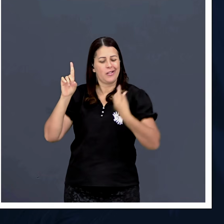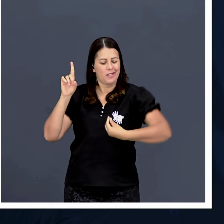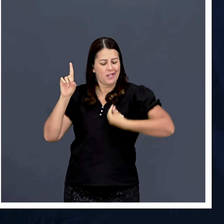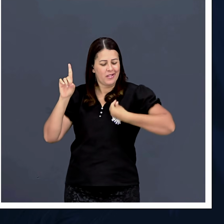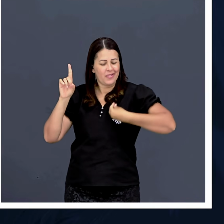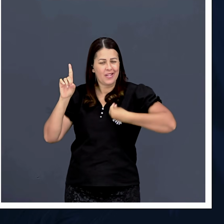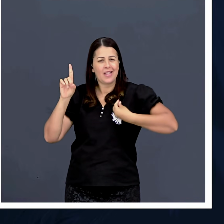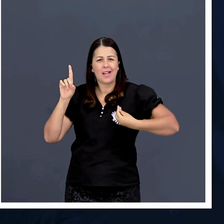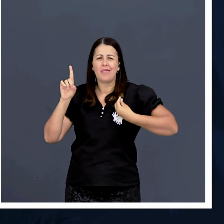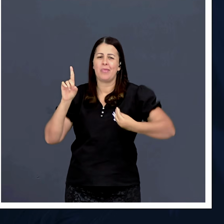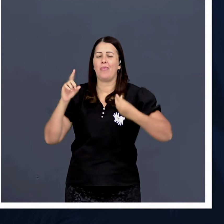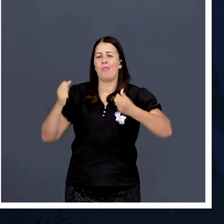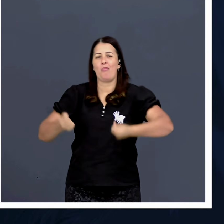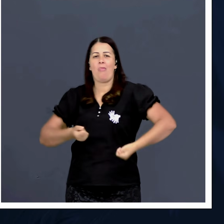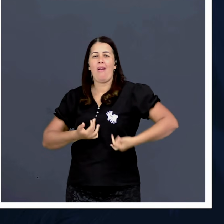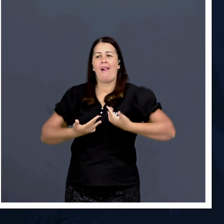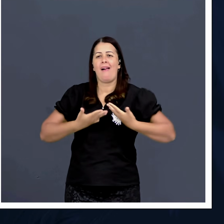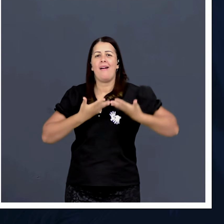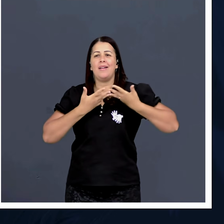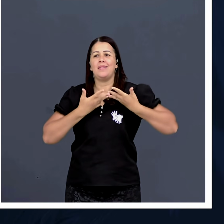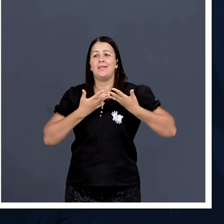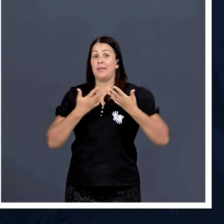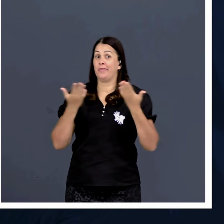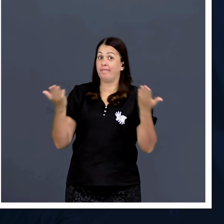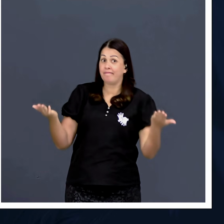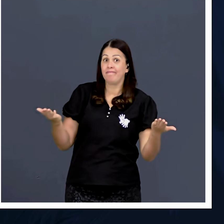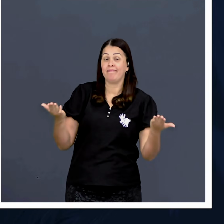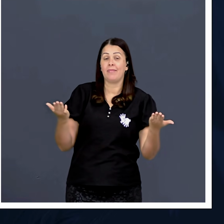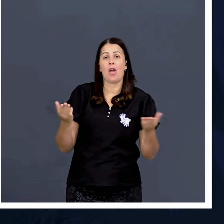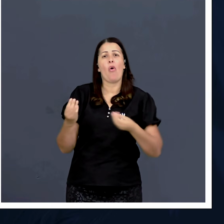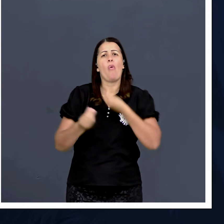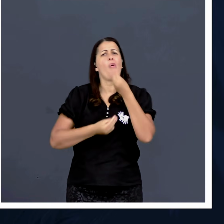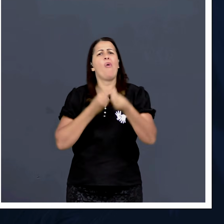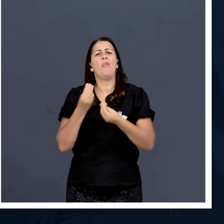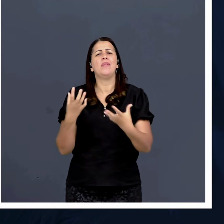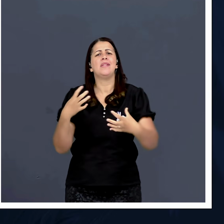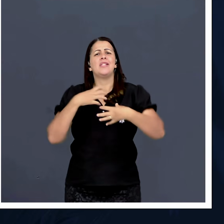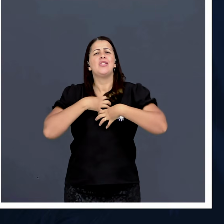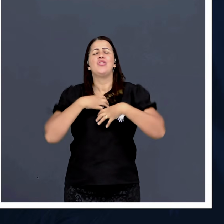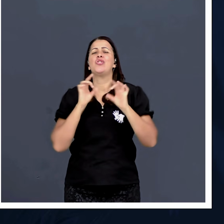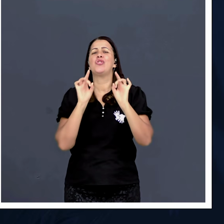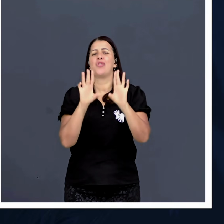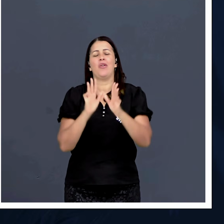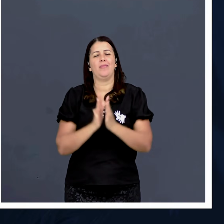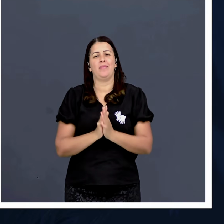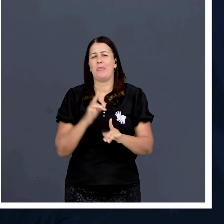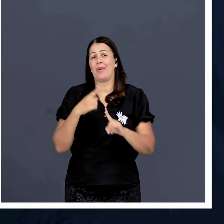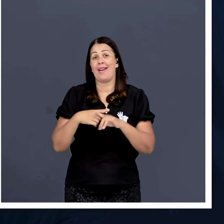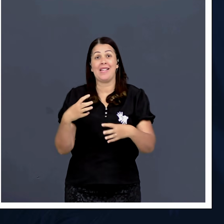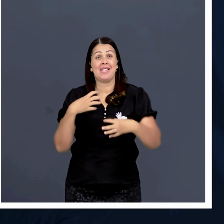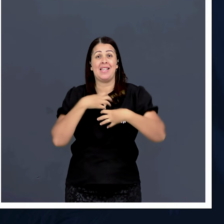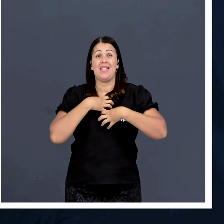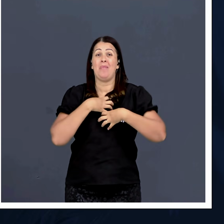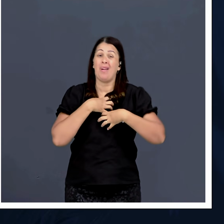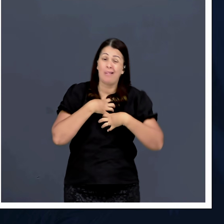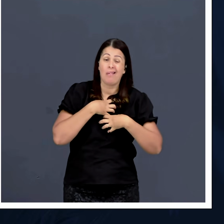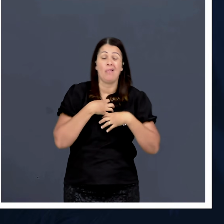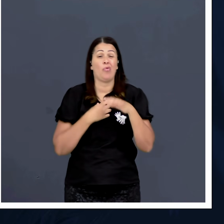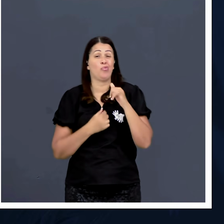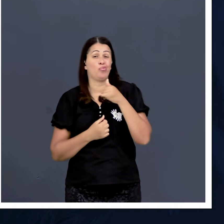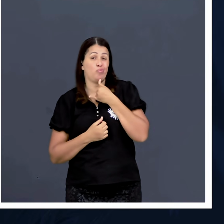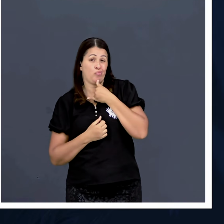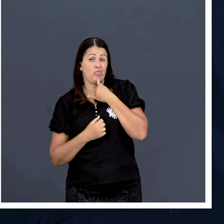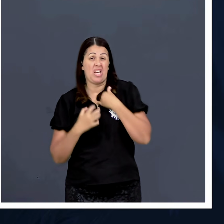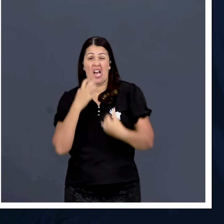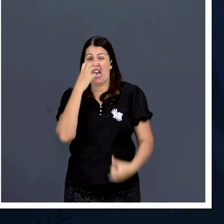vida de maneira abundante. Portanto, ela não tem como ser um sentimento. Porque sentimento é tristeza, é